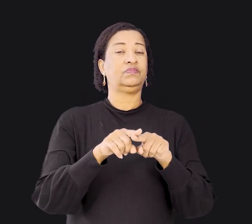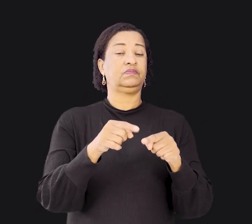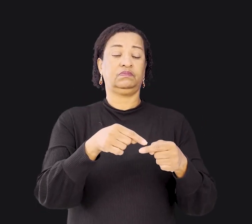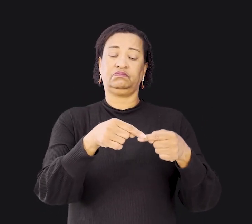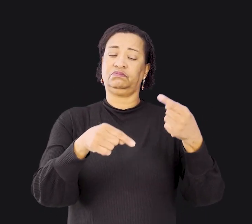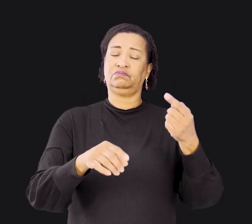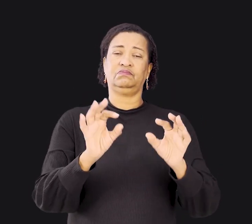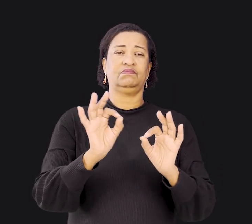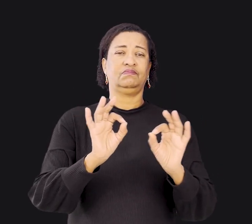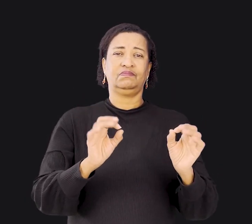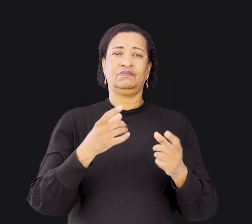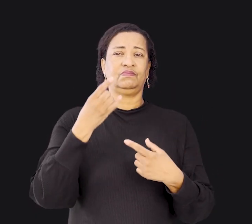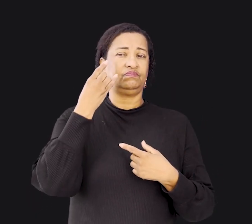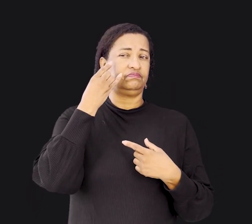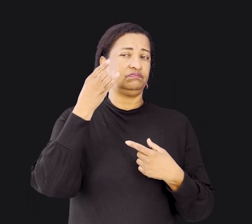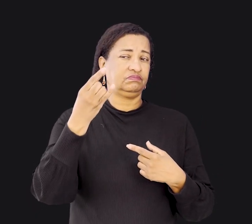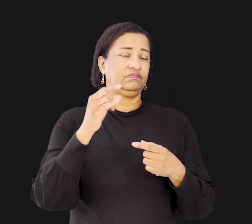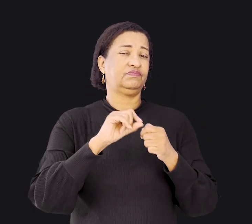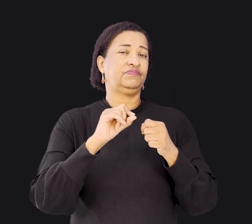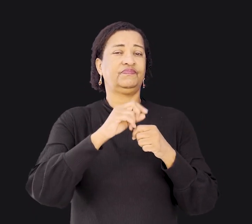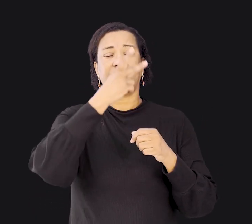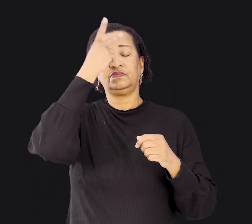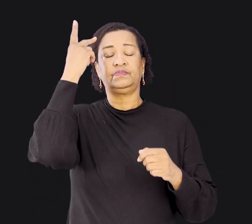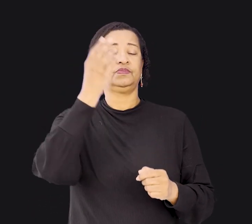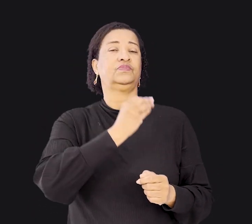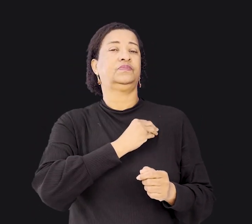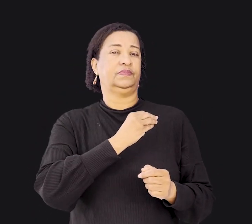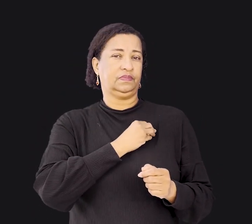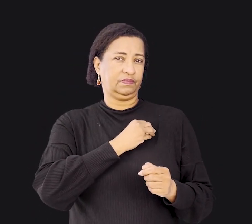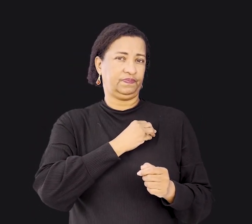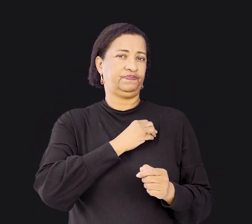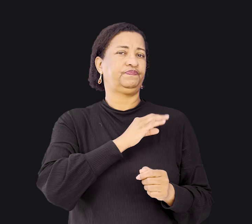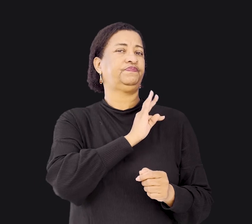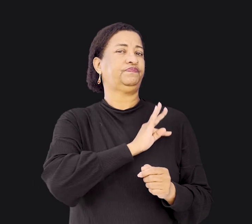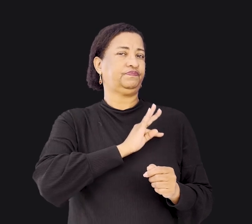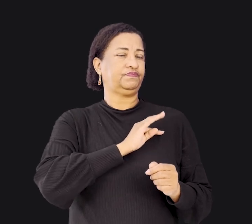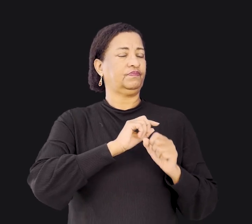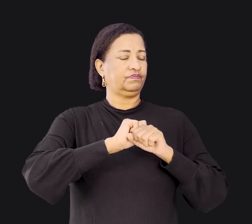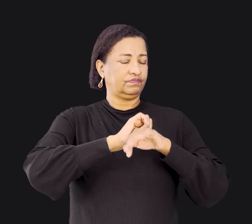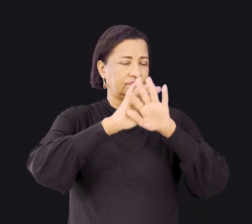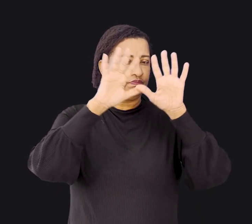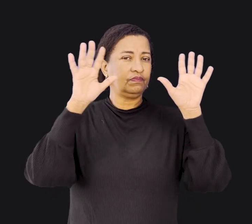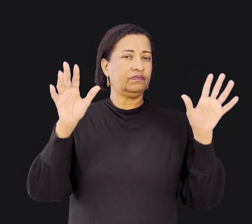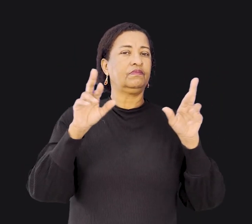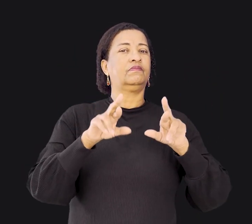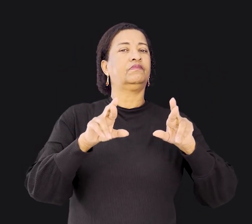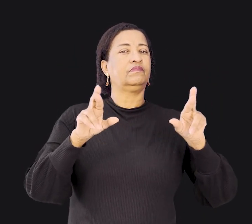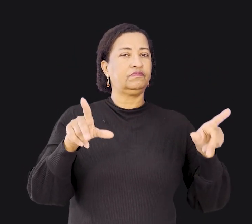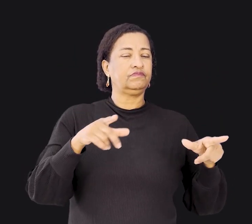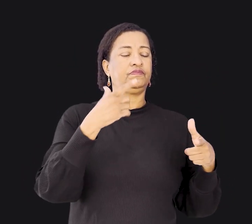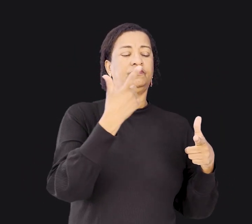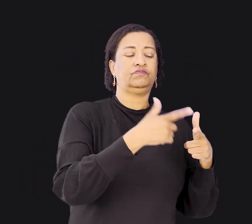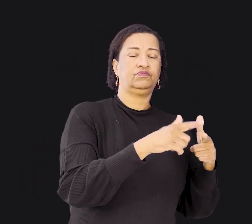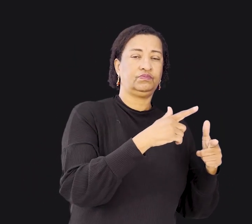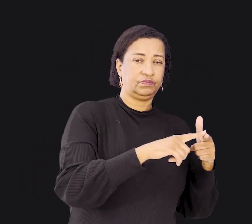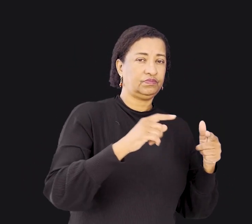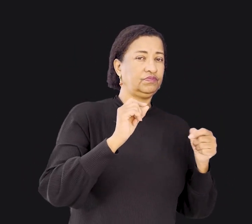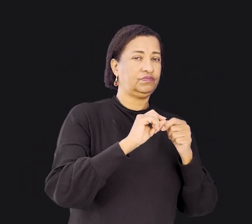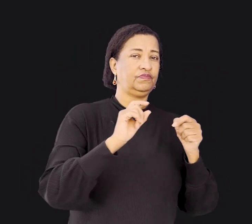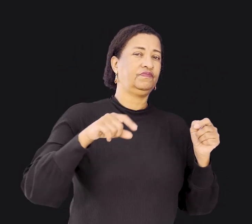as seduções que levam ao pecado. Tiago deixa bem clara a diferença entre as tribulações que nos fazem crescer